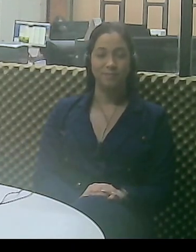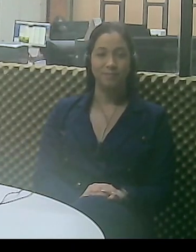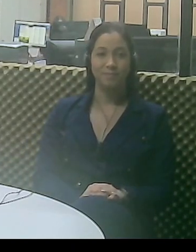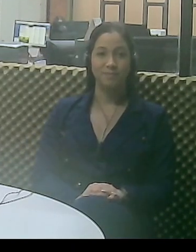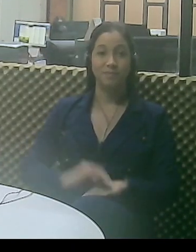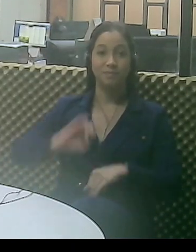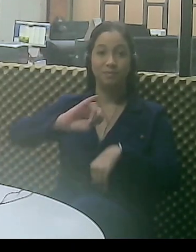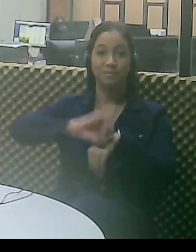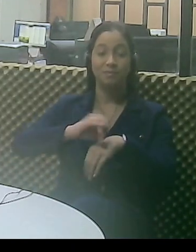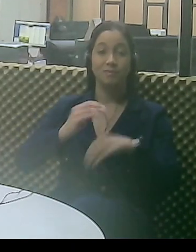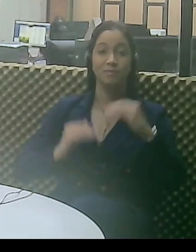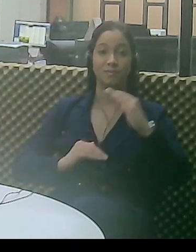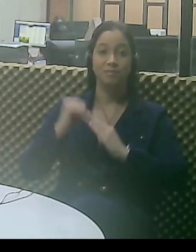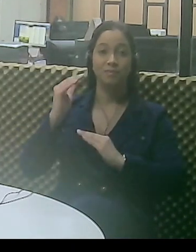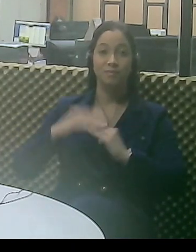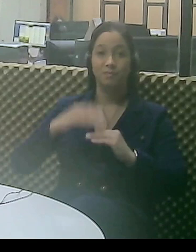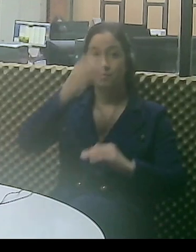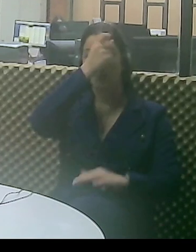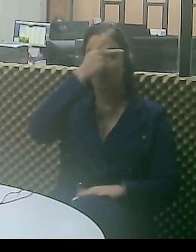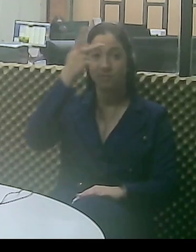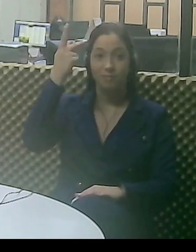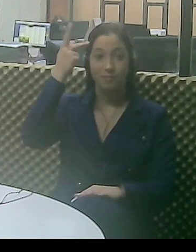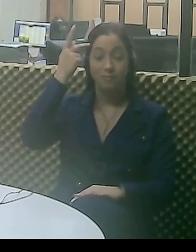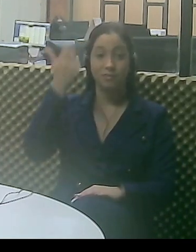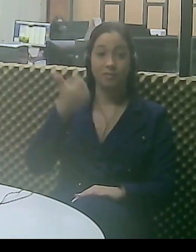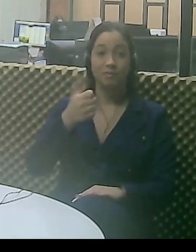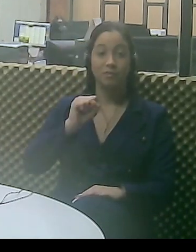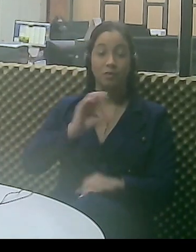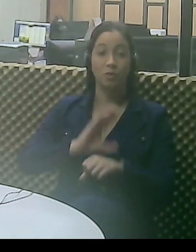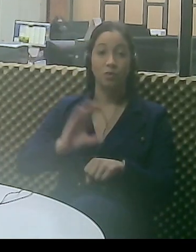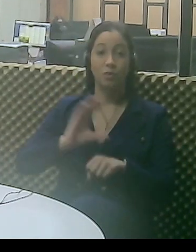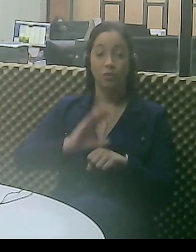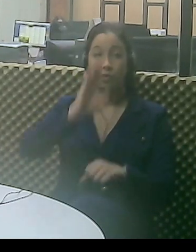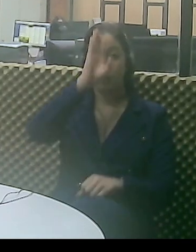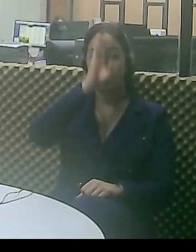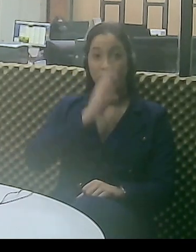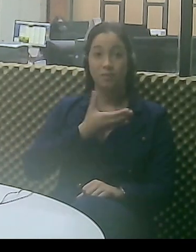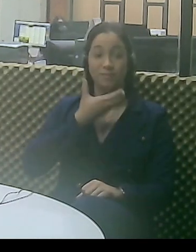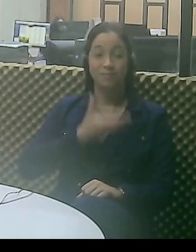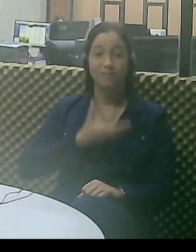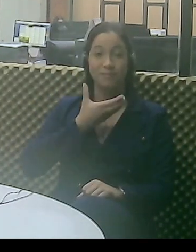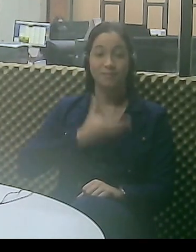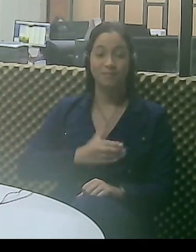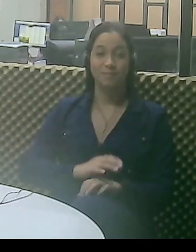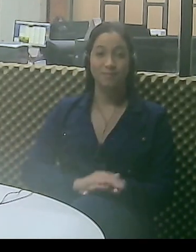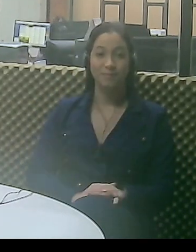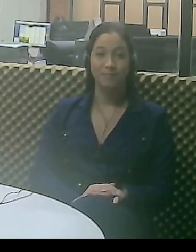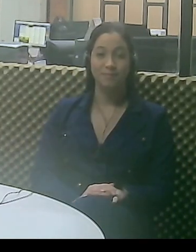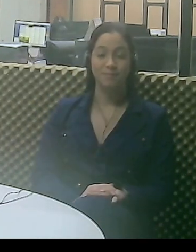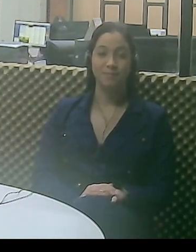Centros profissionalizantes da Prefeitura oferecem 18 cursos gratuitos em dezembro.